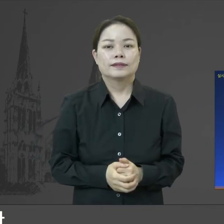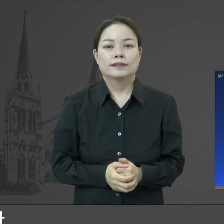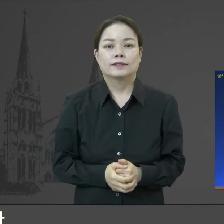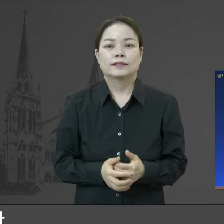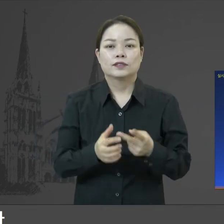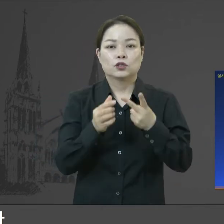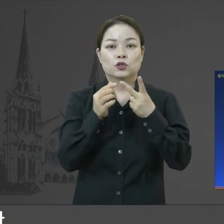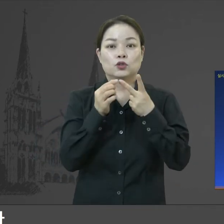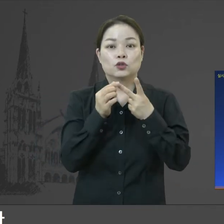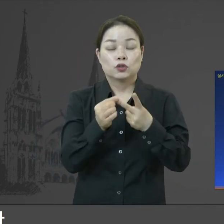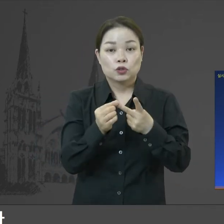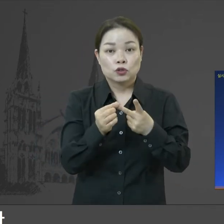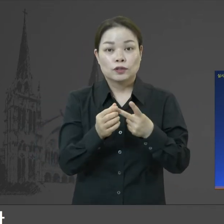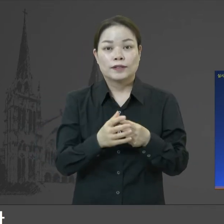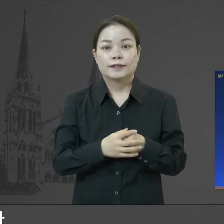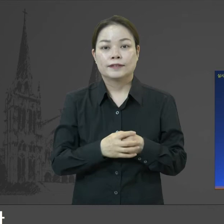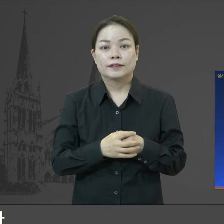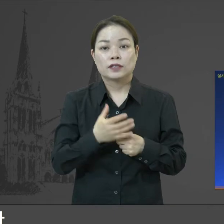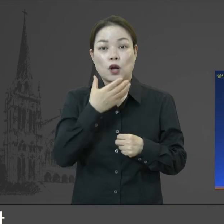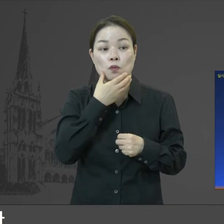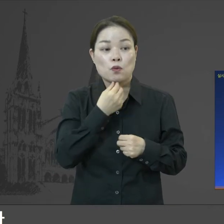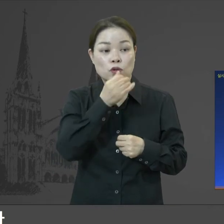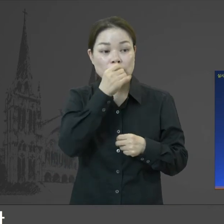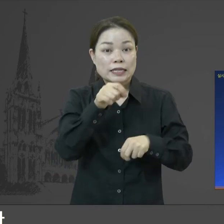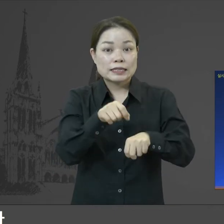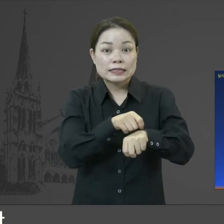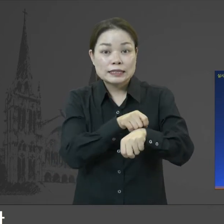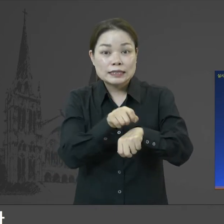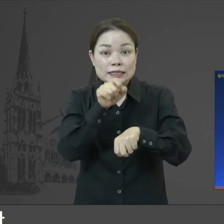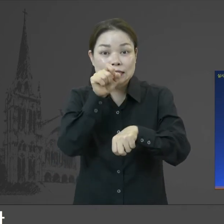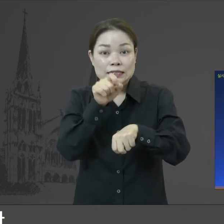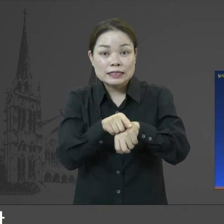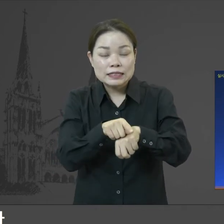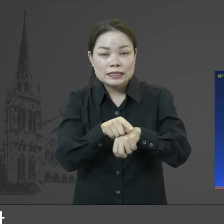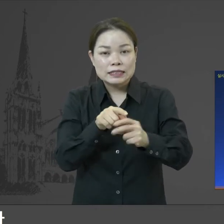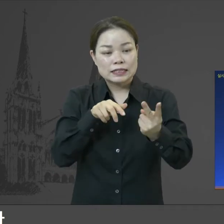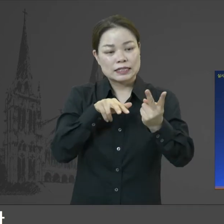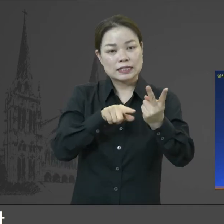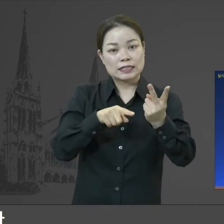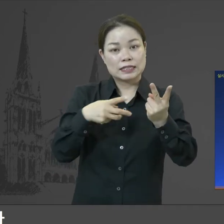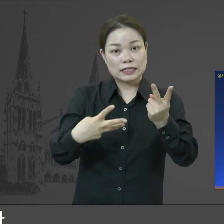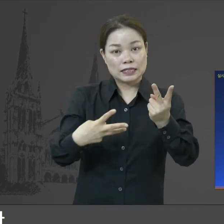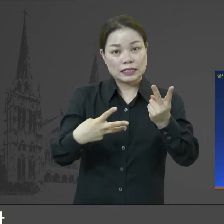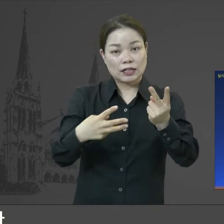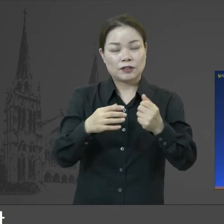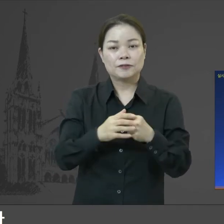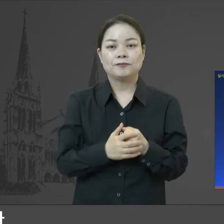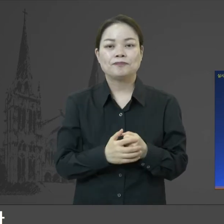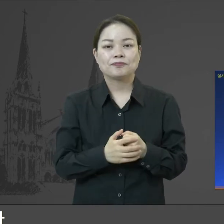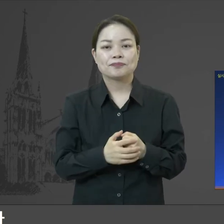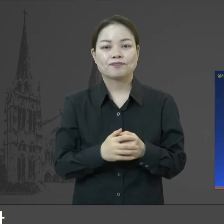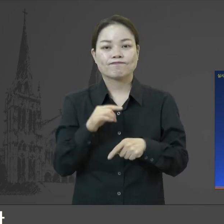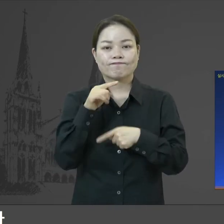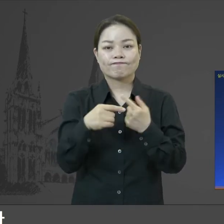두 번째 복 있는 자의 특징이 나오는데요, 2절에 나옵니다. 우리 2절도 다시 한번